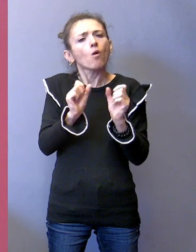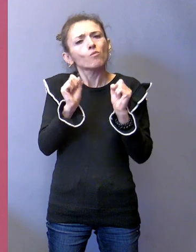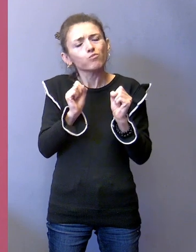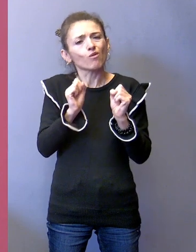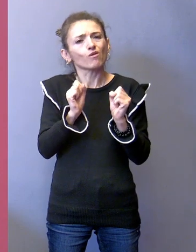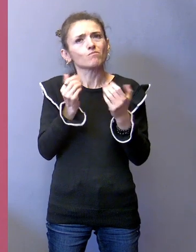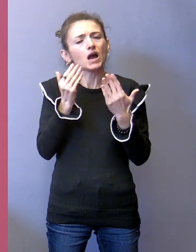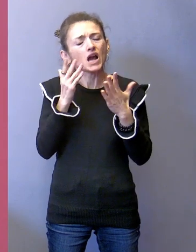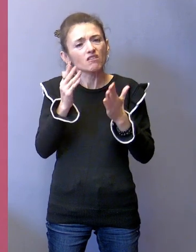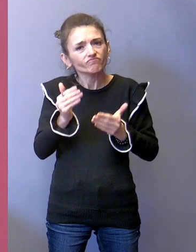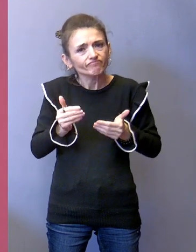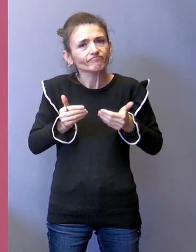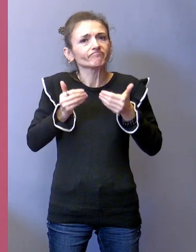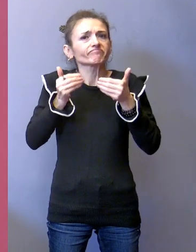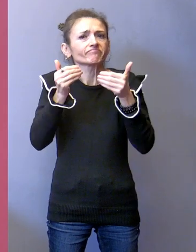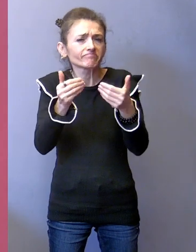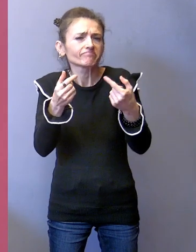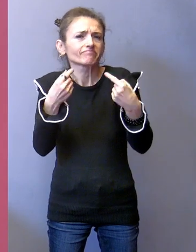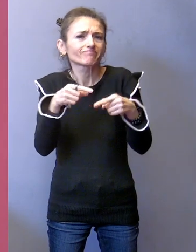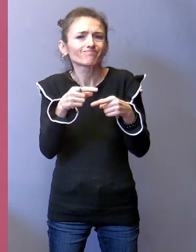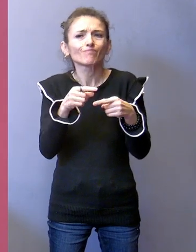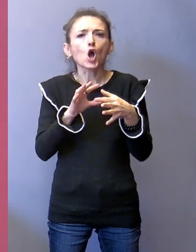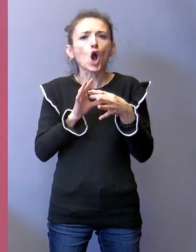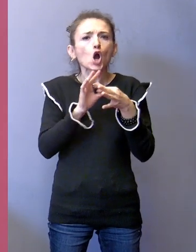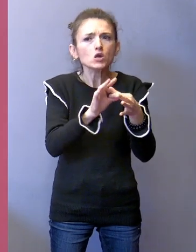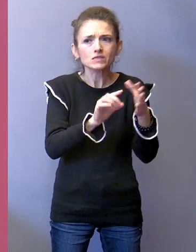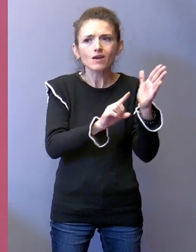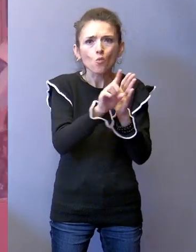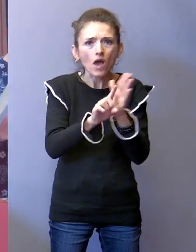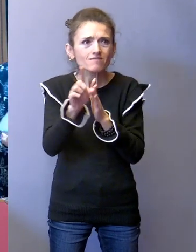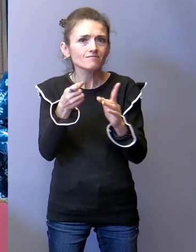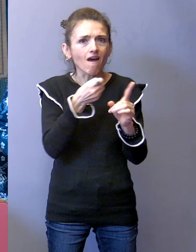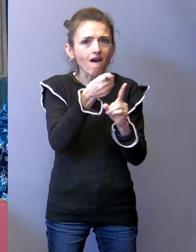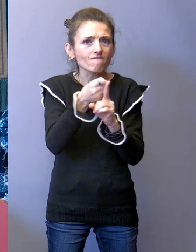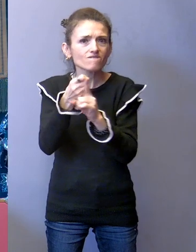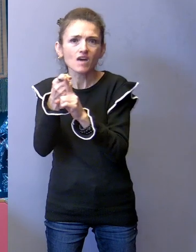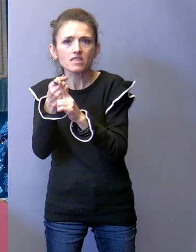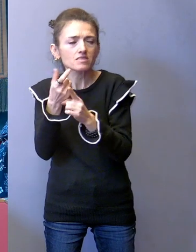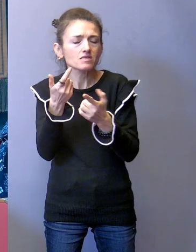valutare anche queste conseguenze che qui il cui effetti mancano Grazie Presidente